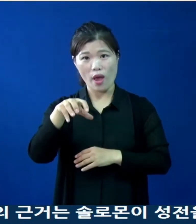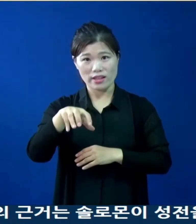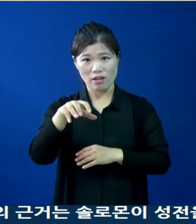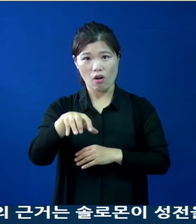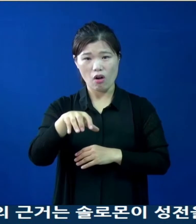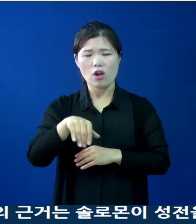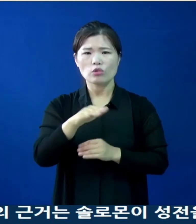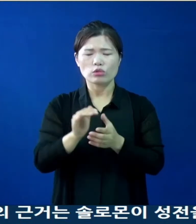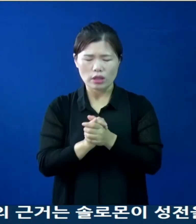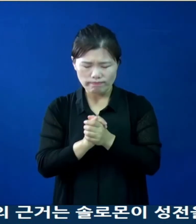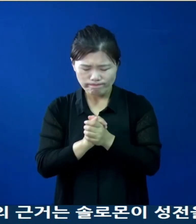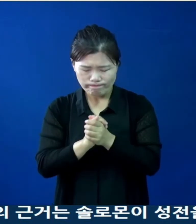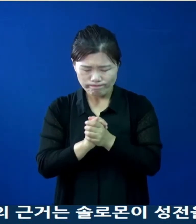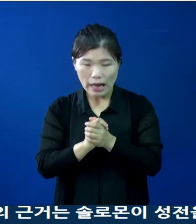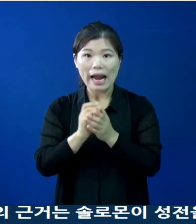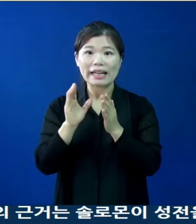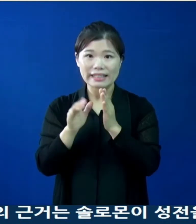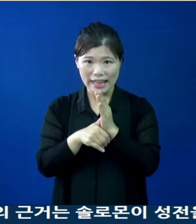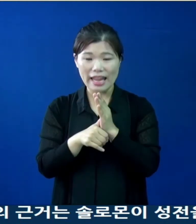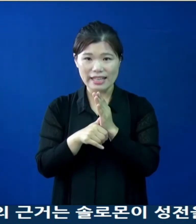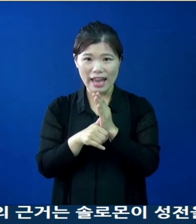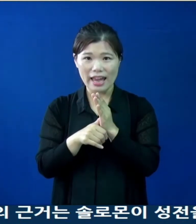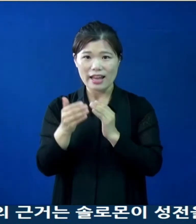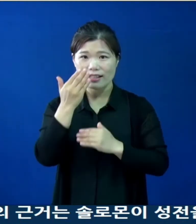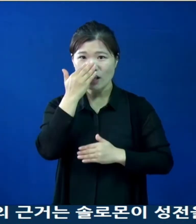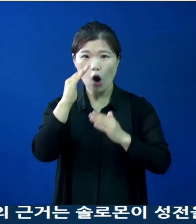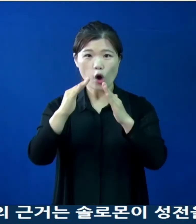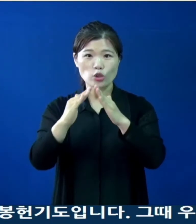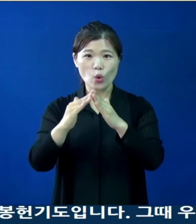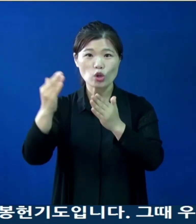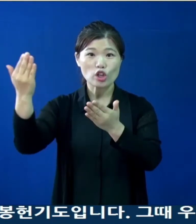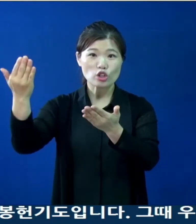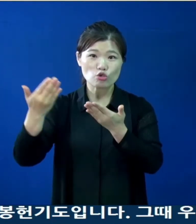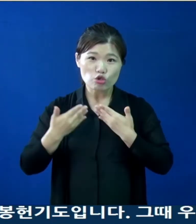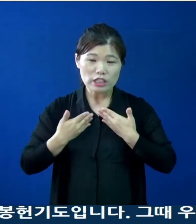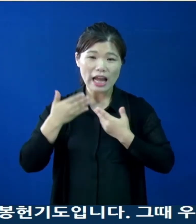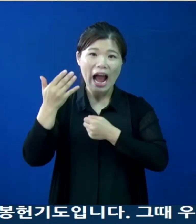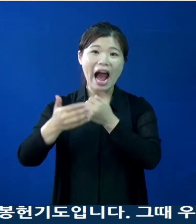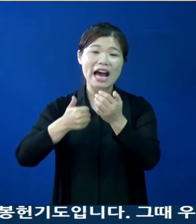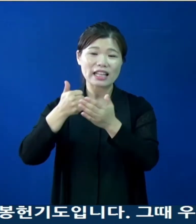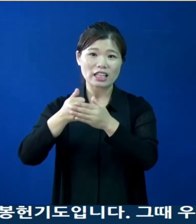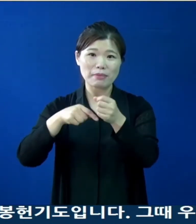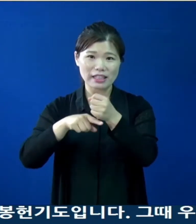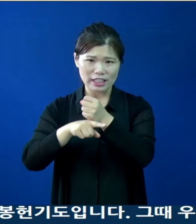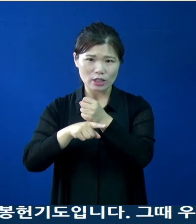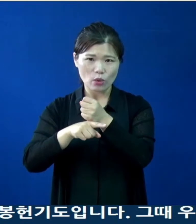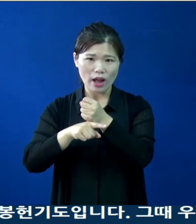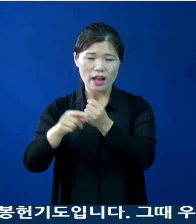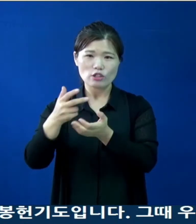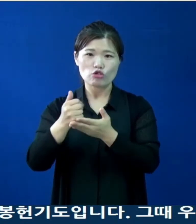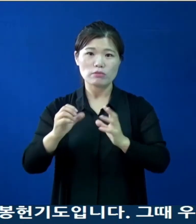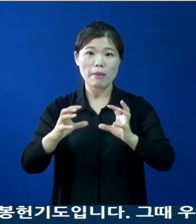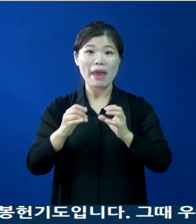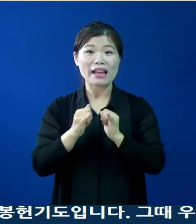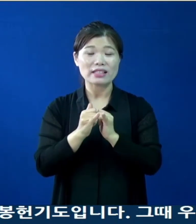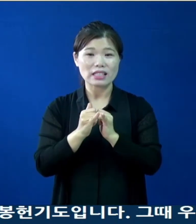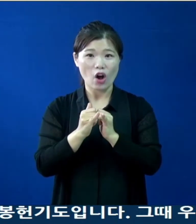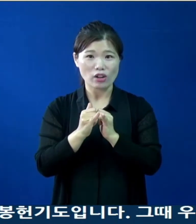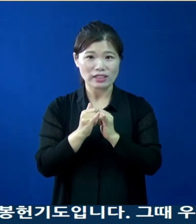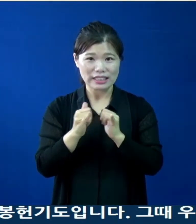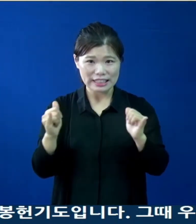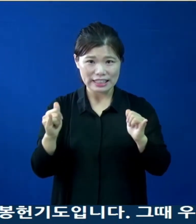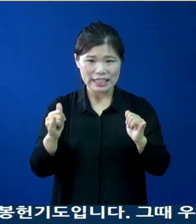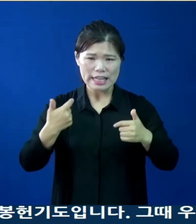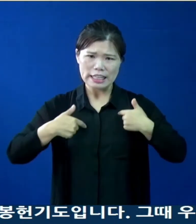우리가 기도할 때 이 성소를 주신 하나님의 뜻과 성소에서 기도하는 당신의 백성들을